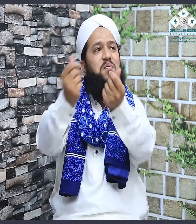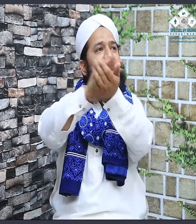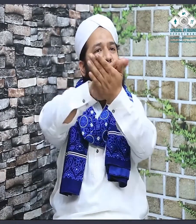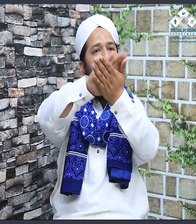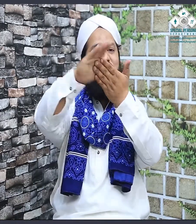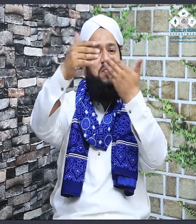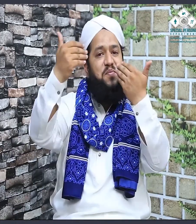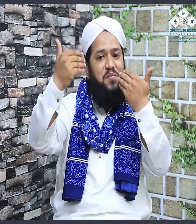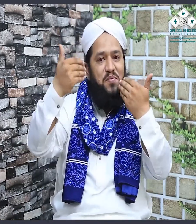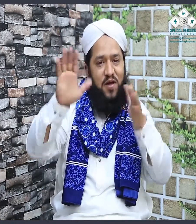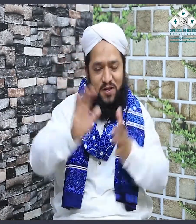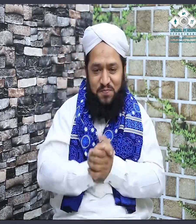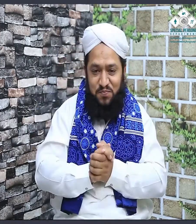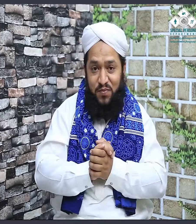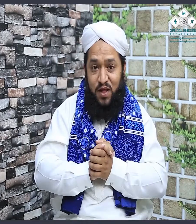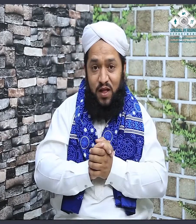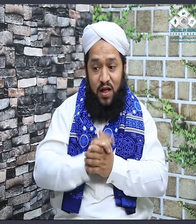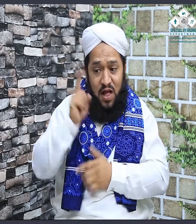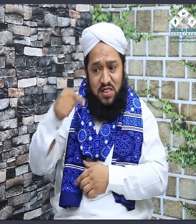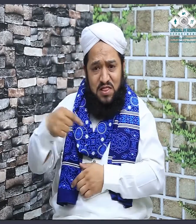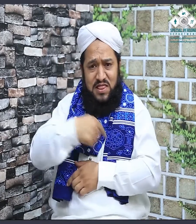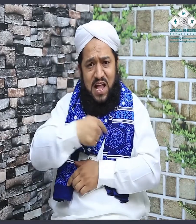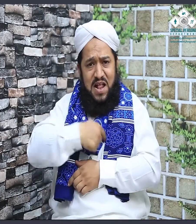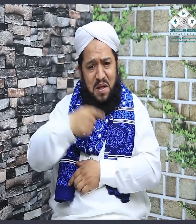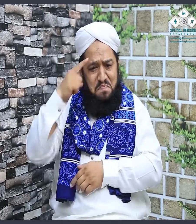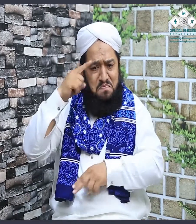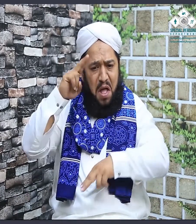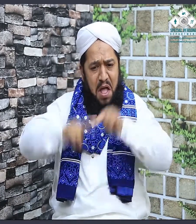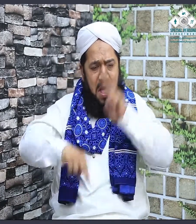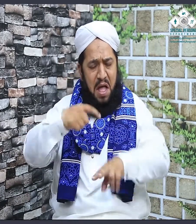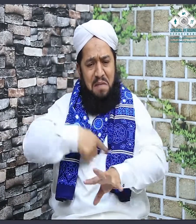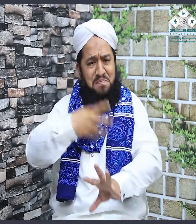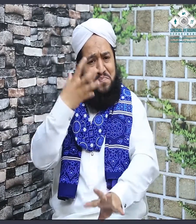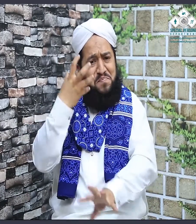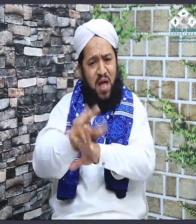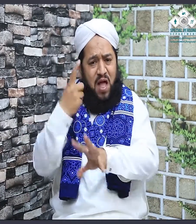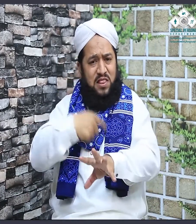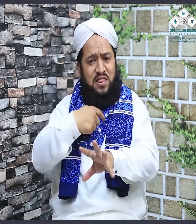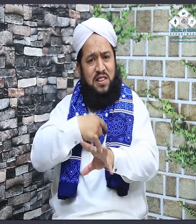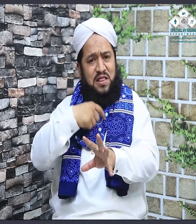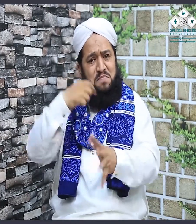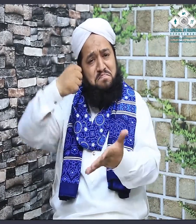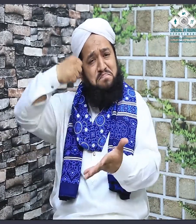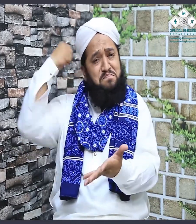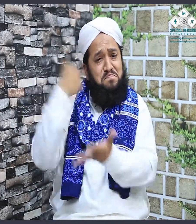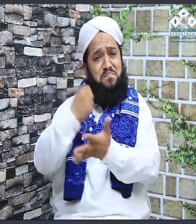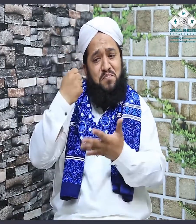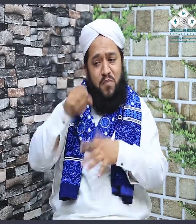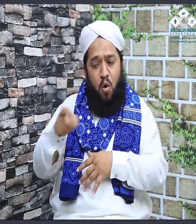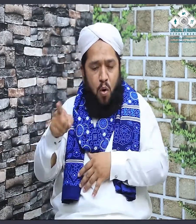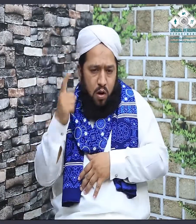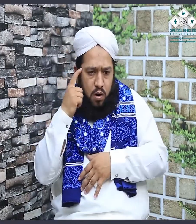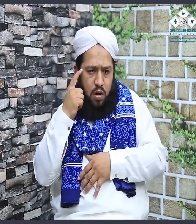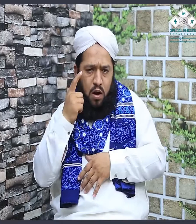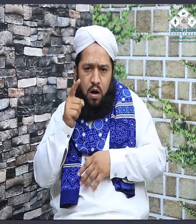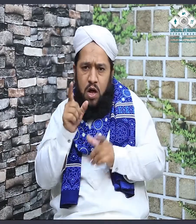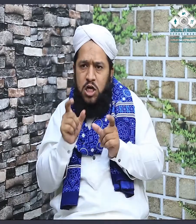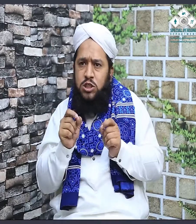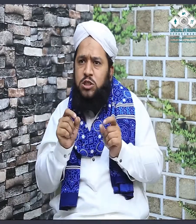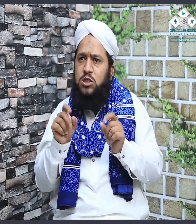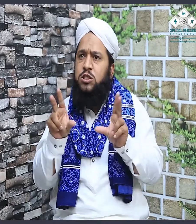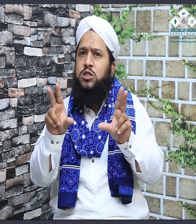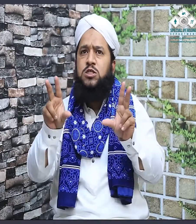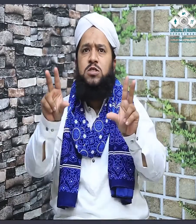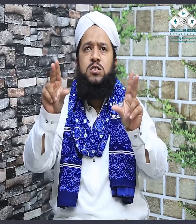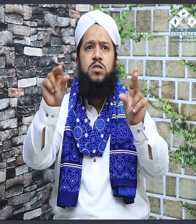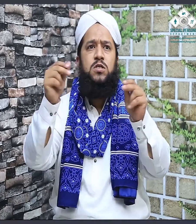یہ کہ کہتے ہیں جس کے دل سیاہ ہو جائیں, جن کے دلوں پہ مہر لگی ہو, اب انہوں نے ریئلائز کیا کہ ٹڈیاں چلی گئی ہیں, مگر